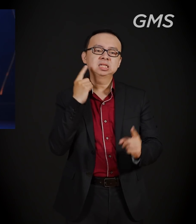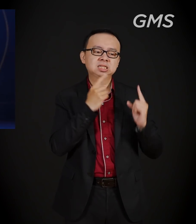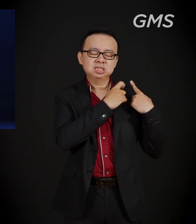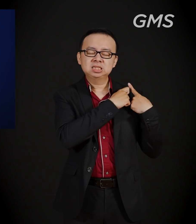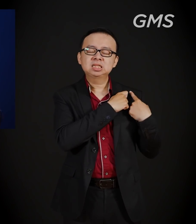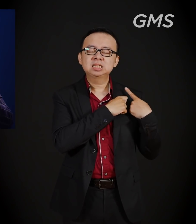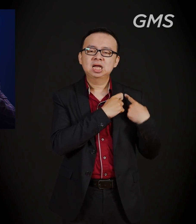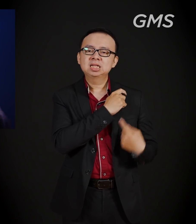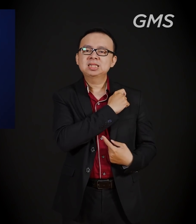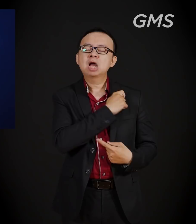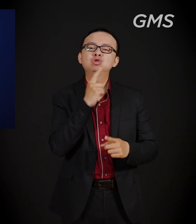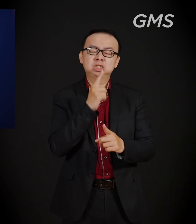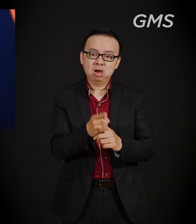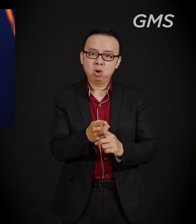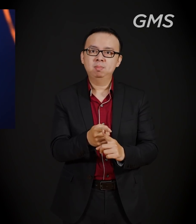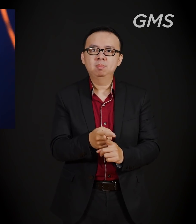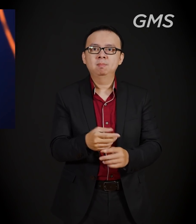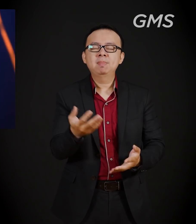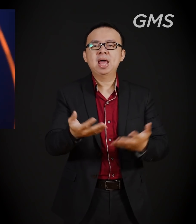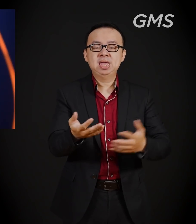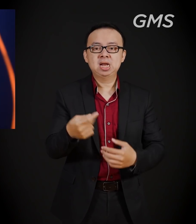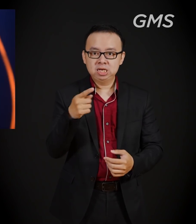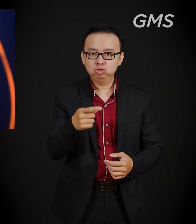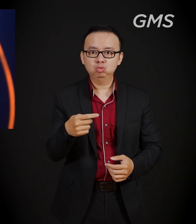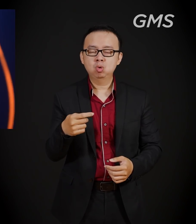kita menghadapi tantangan, pergumulan, tetap maju.